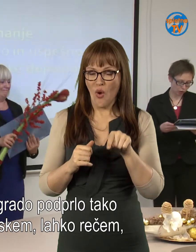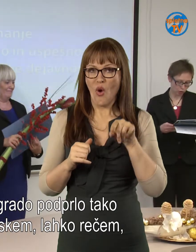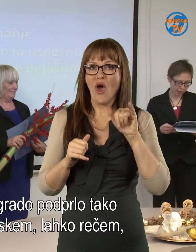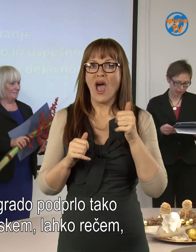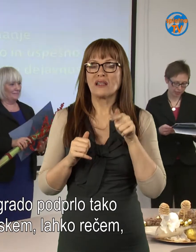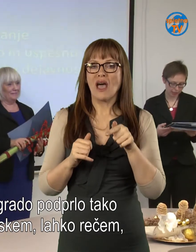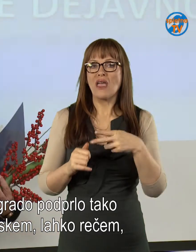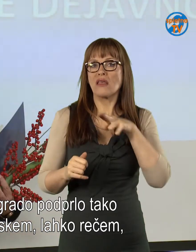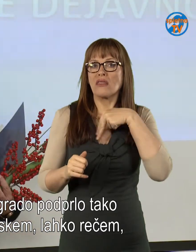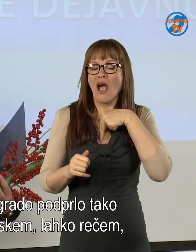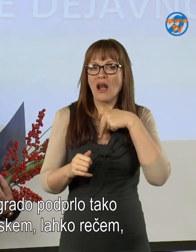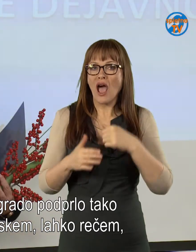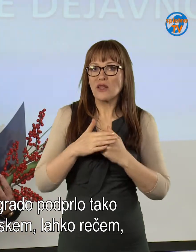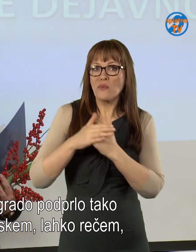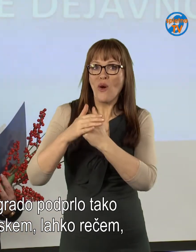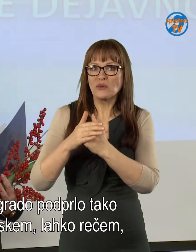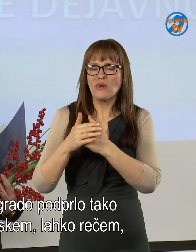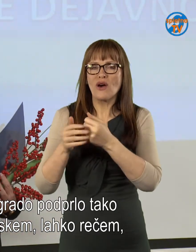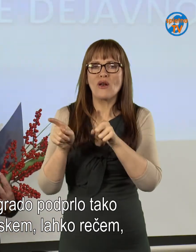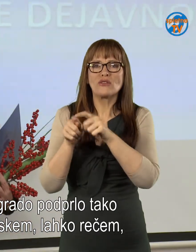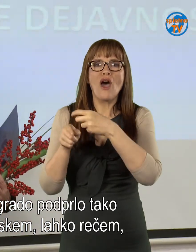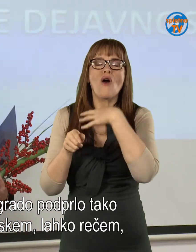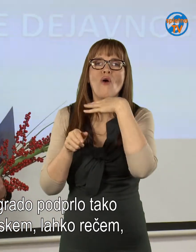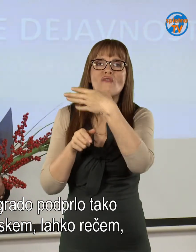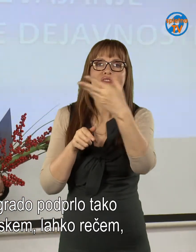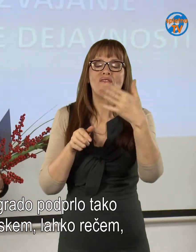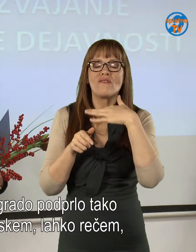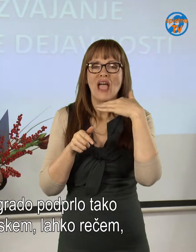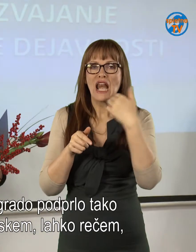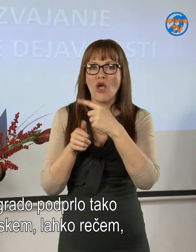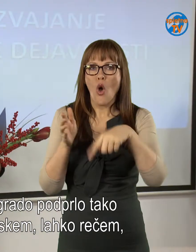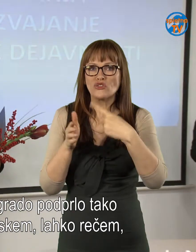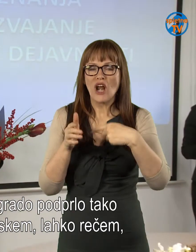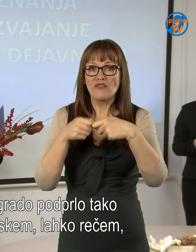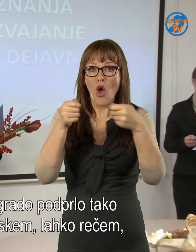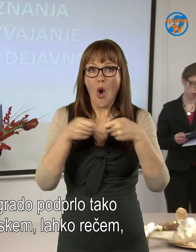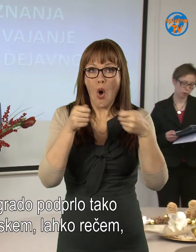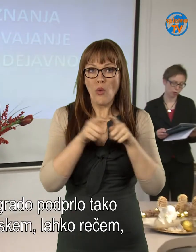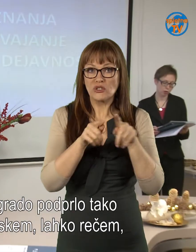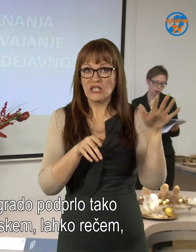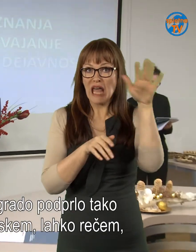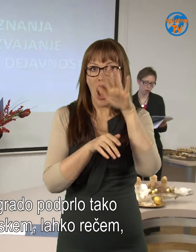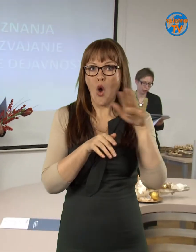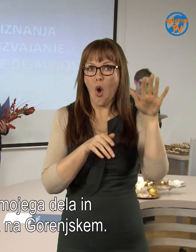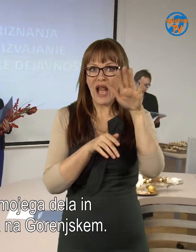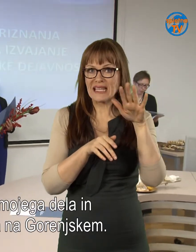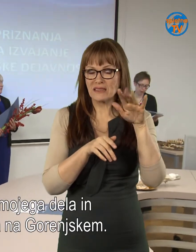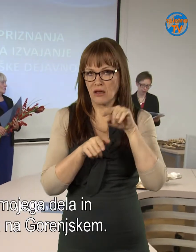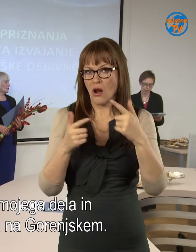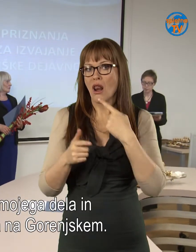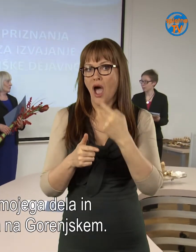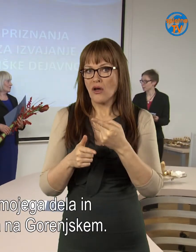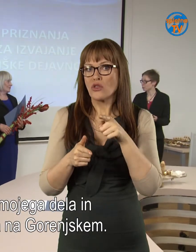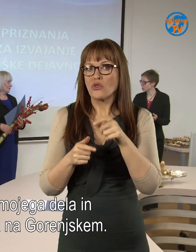je nagrado podprlo tako veliko število občin na Gorenjskem, lahko rečem, da je